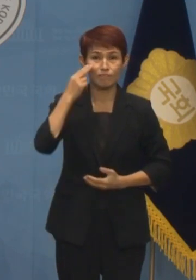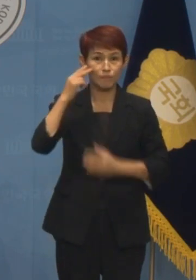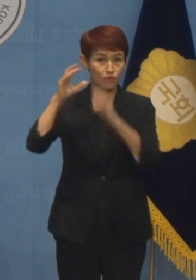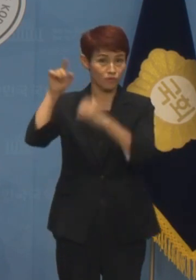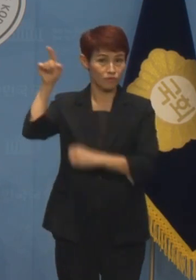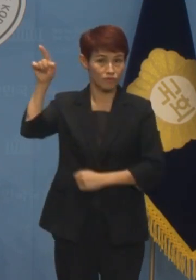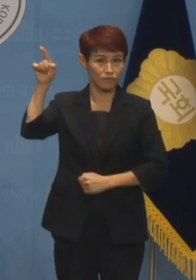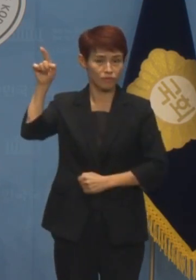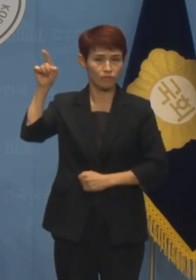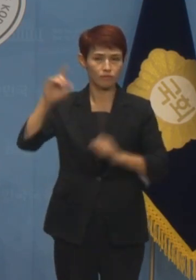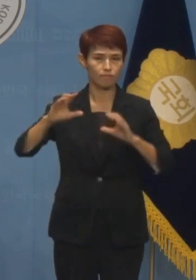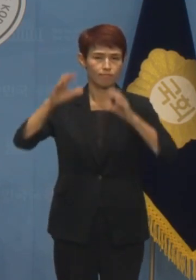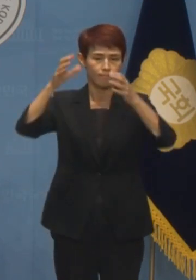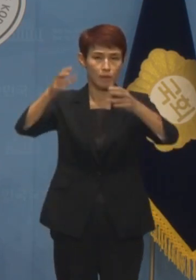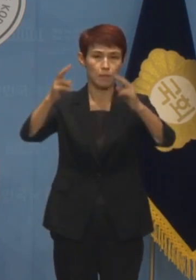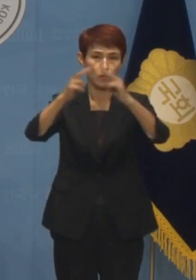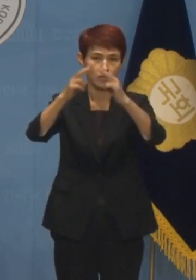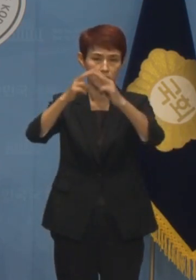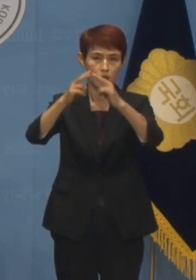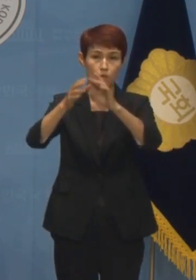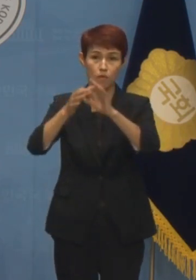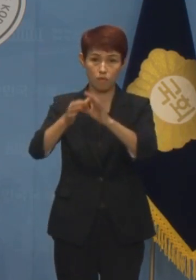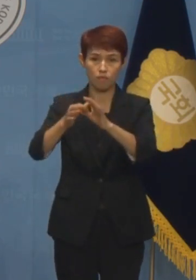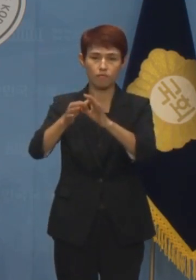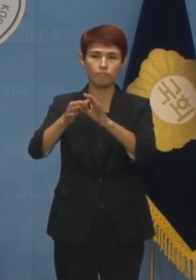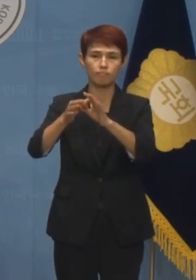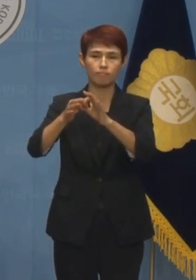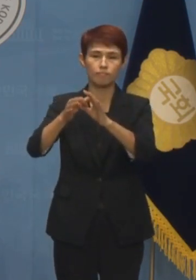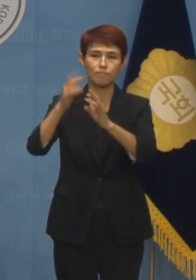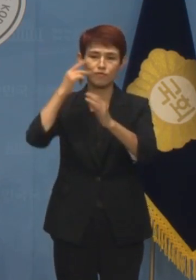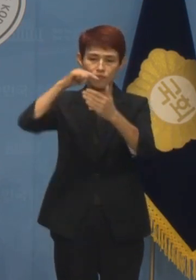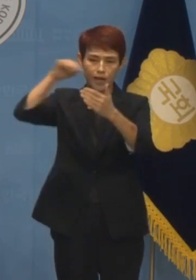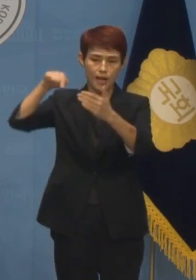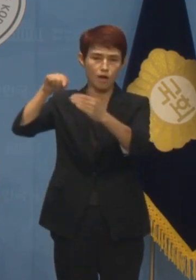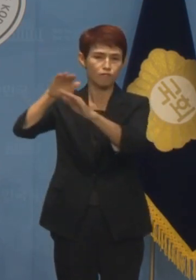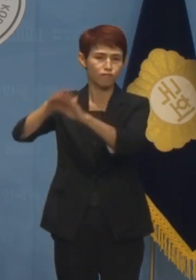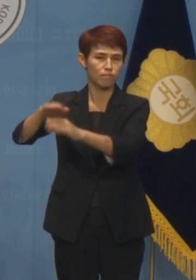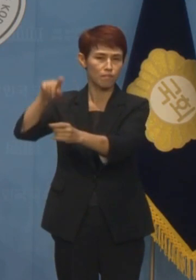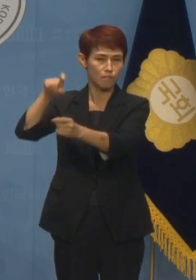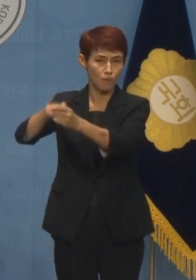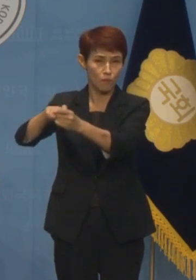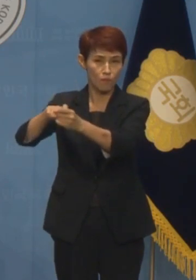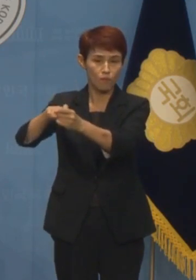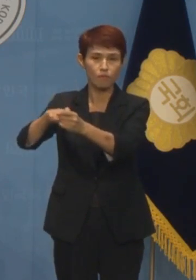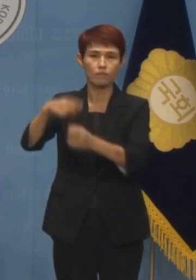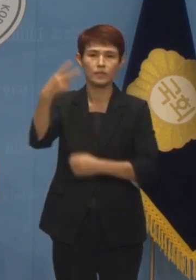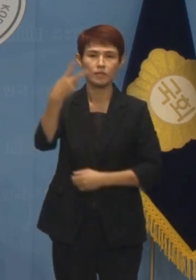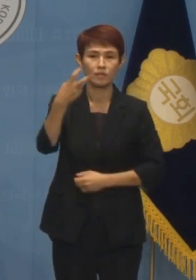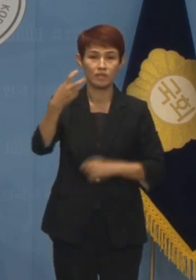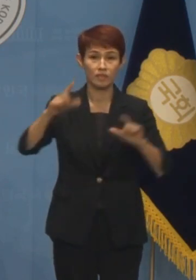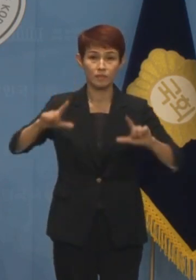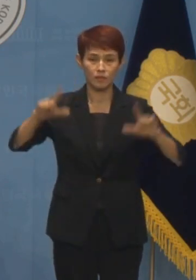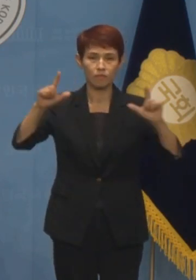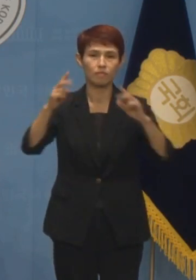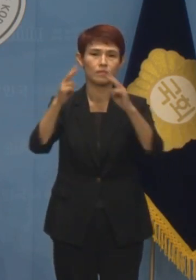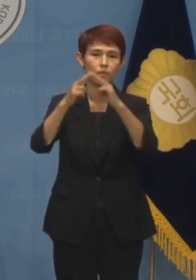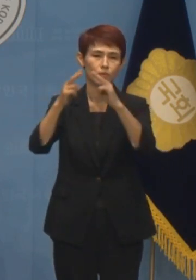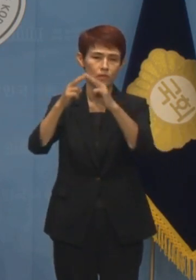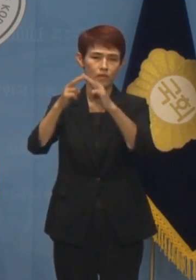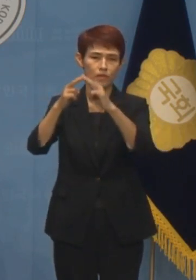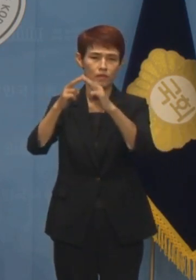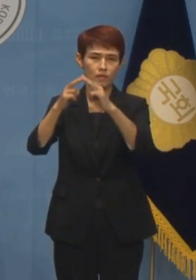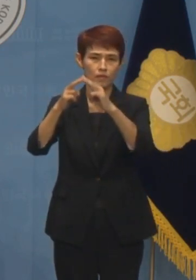미국은 글로벌 반도체 공급망을 자국 울타리 내에 두기 위한 전략으로 2022년 반도체